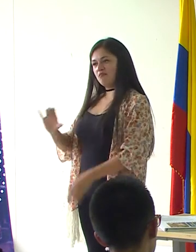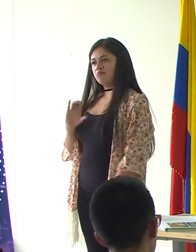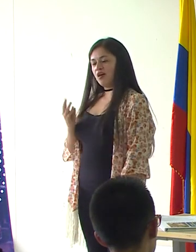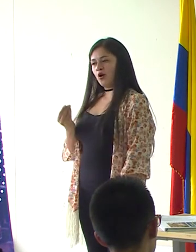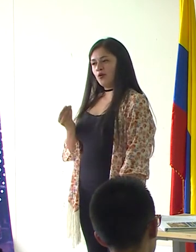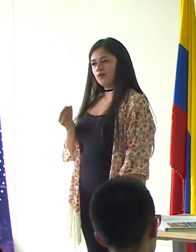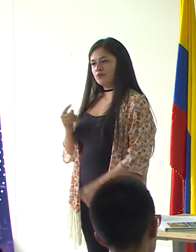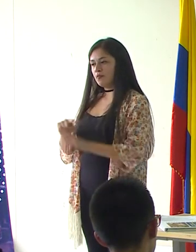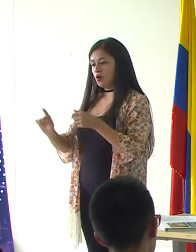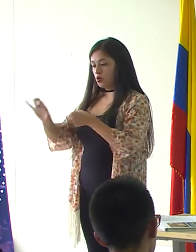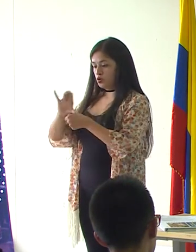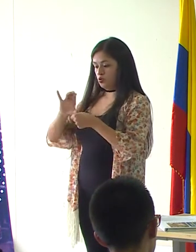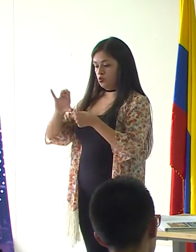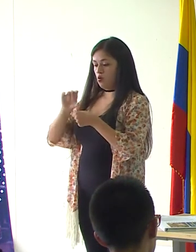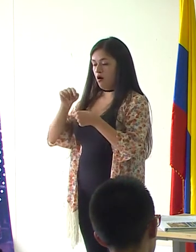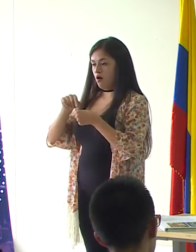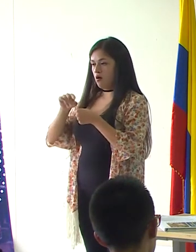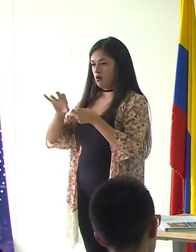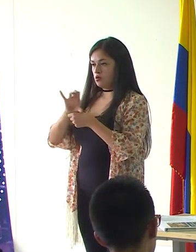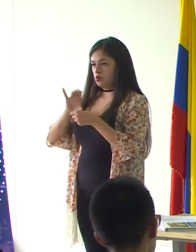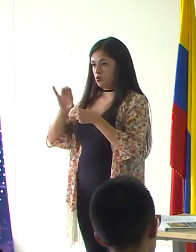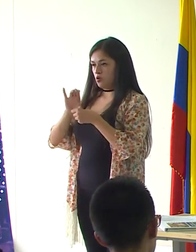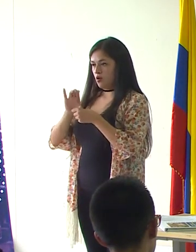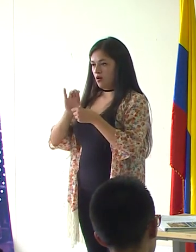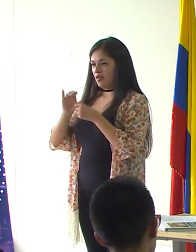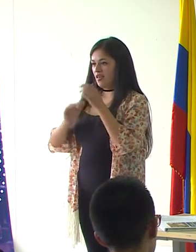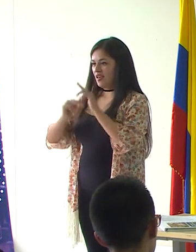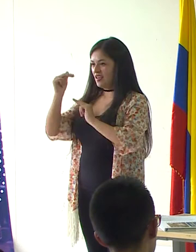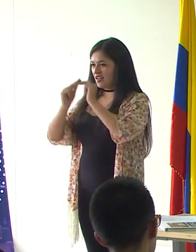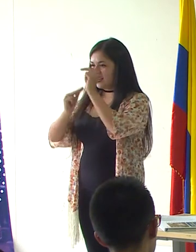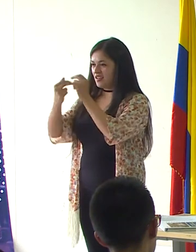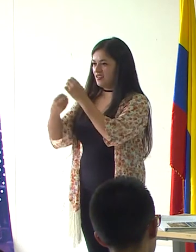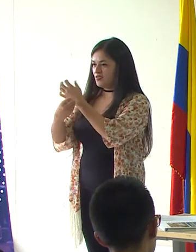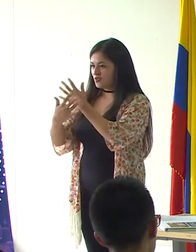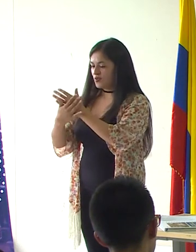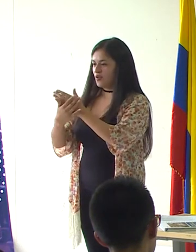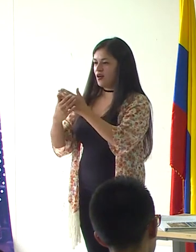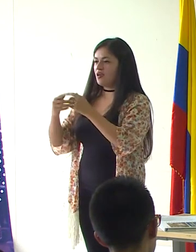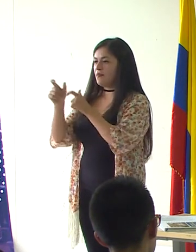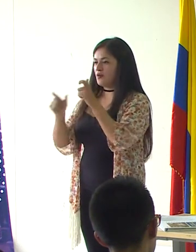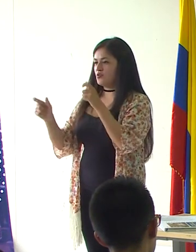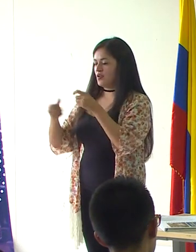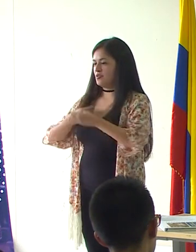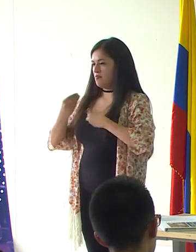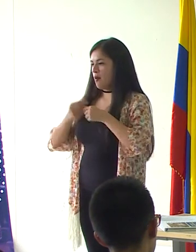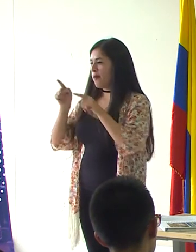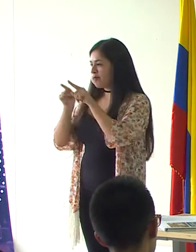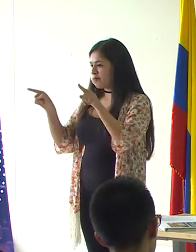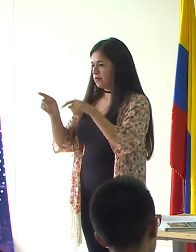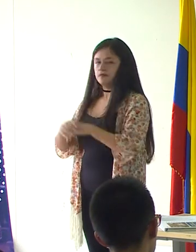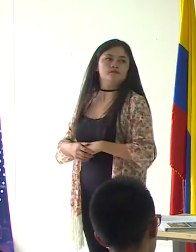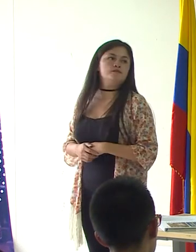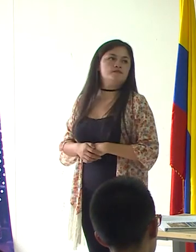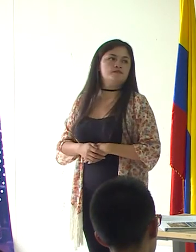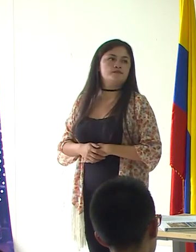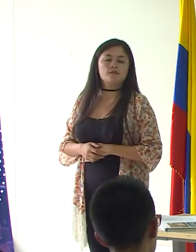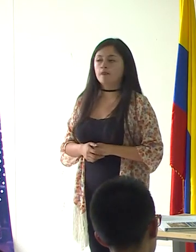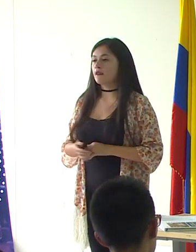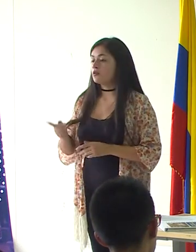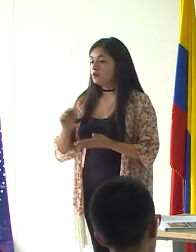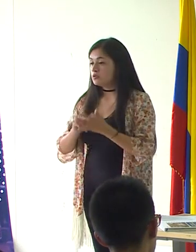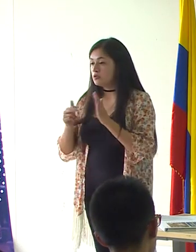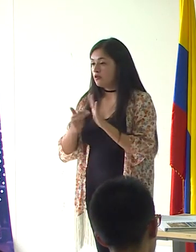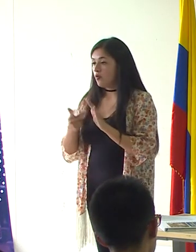la ciudad entendiendo como sus como la infraestructura física y sus habitantes no pero entonces digamos que no